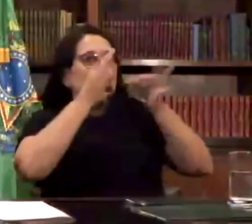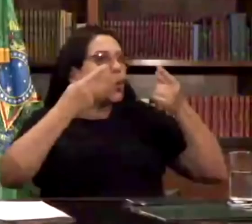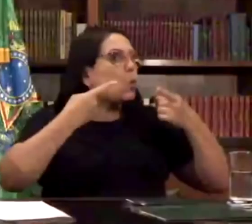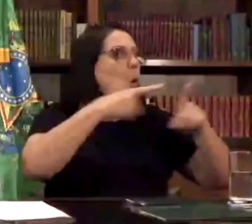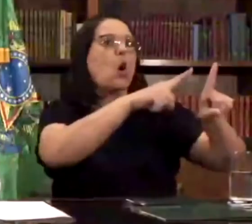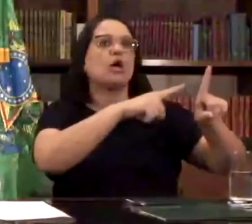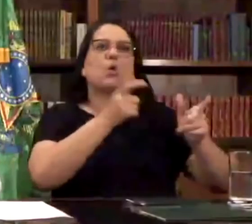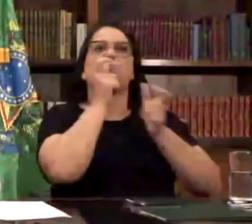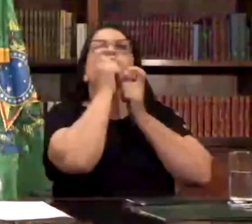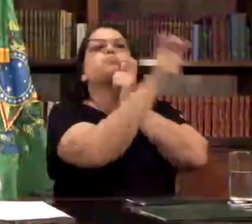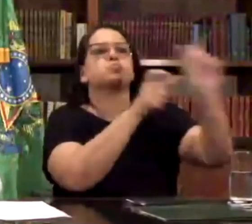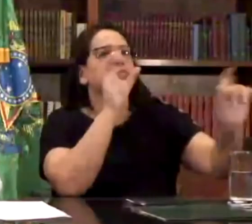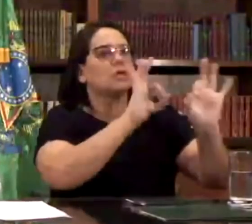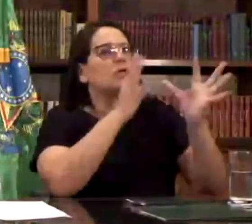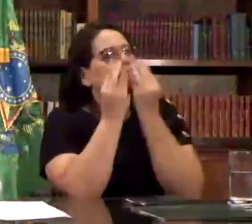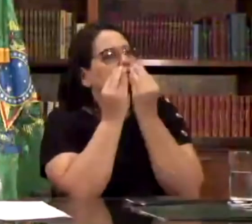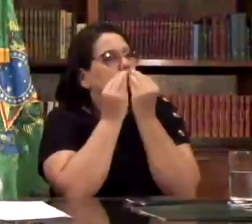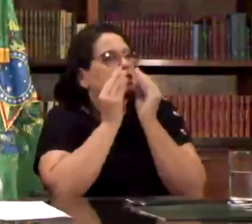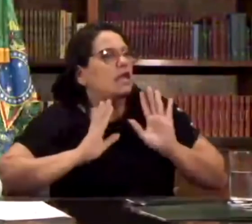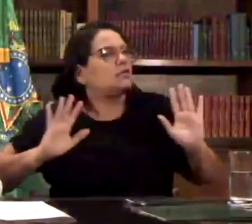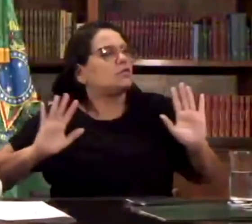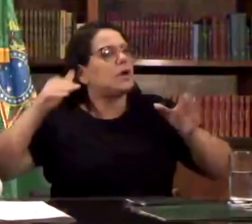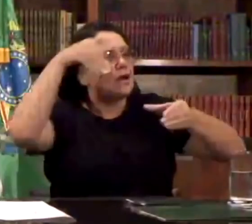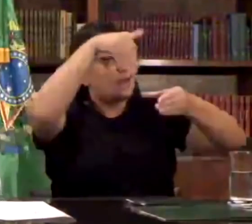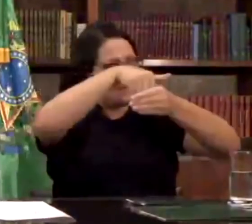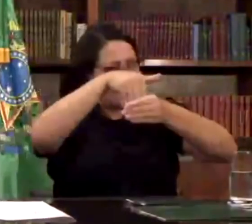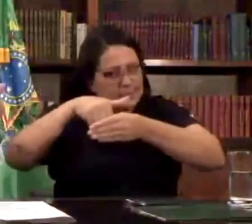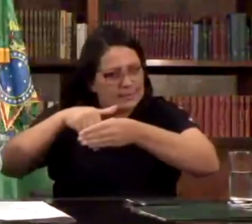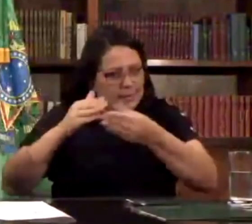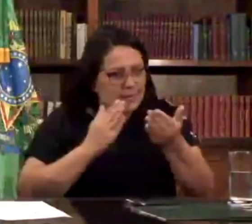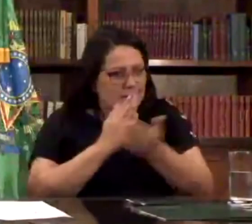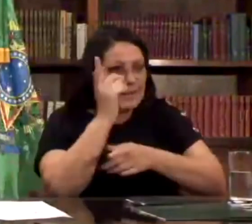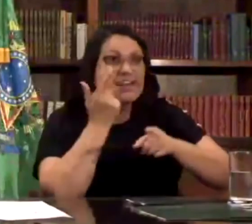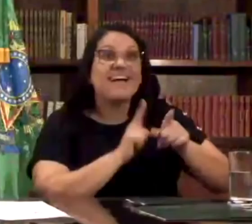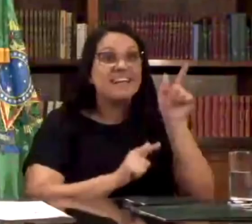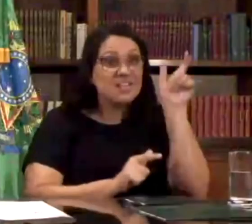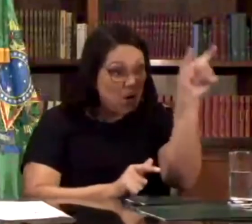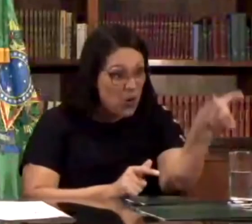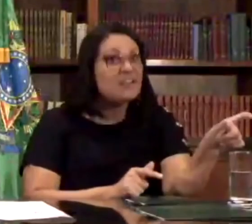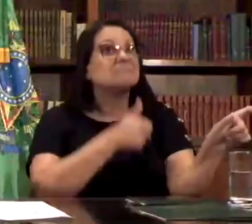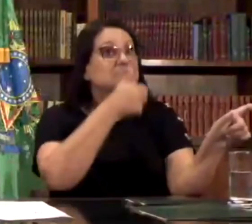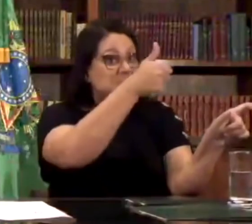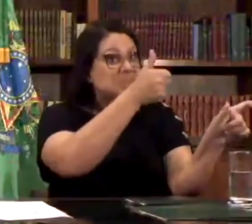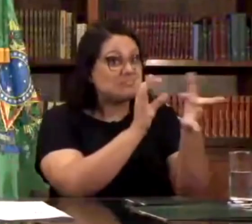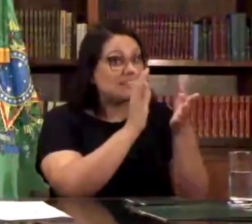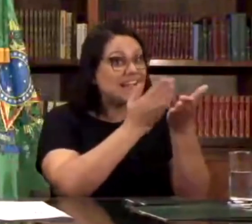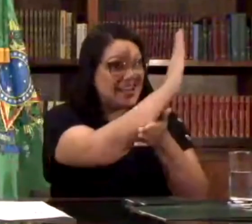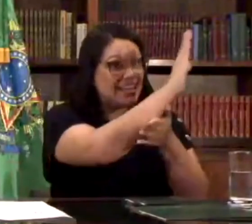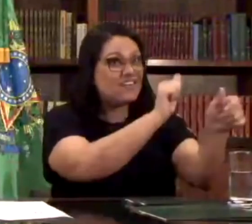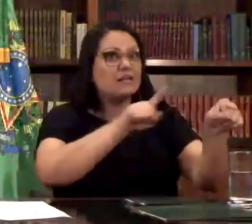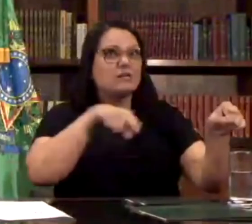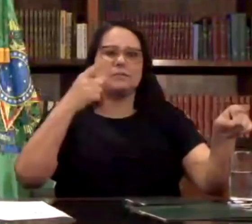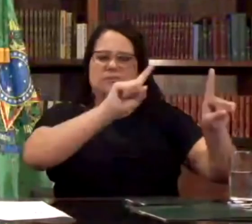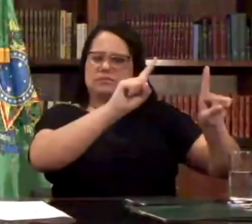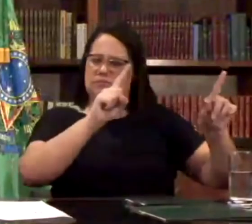critiquei, não bati nele, fiquei quieto. Acabaram as eleições, ele ganhou, logo depois ele começou a criticar, em